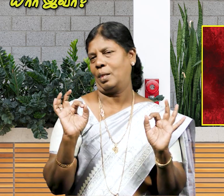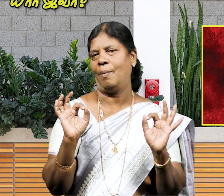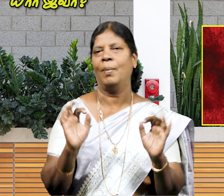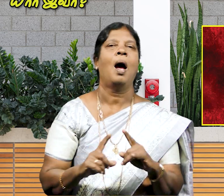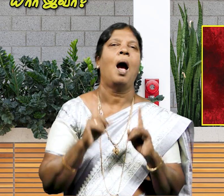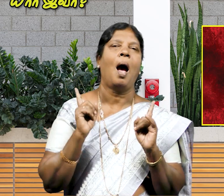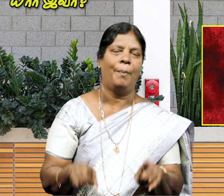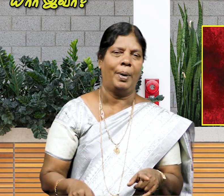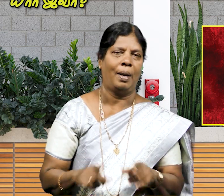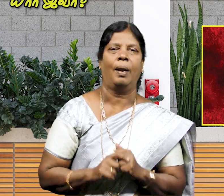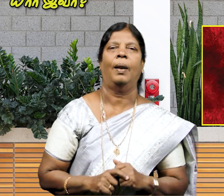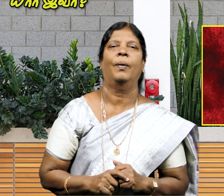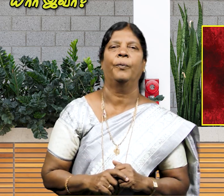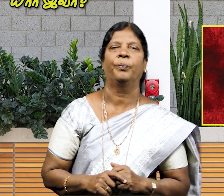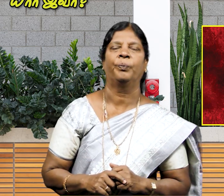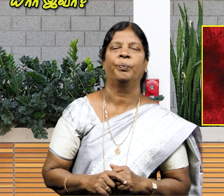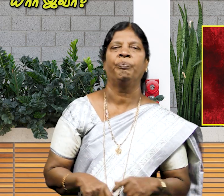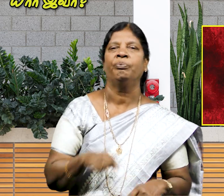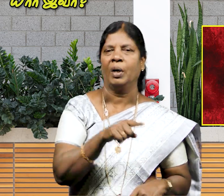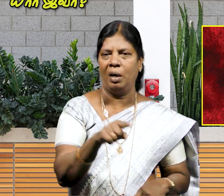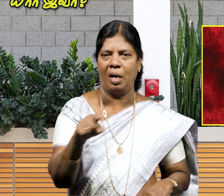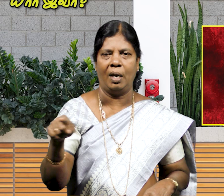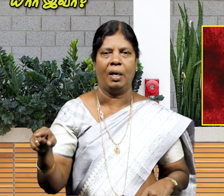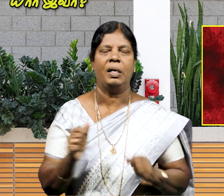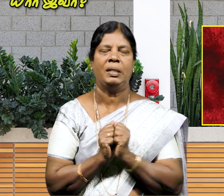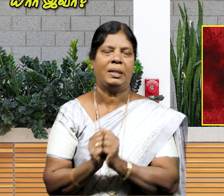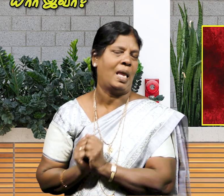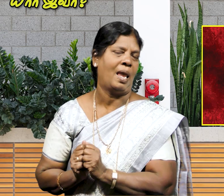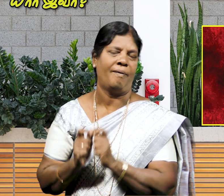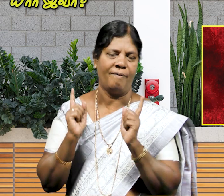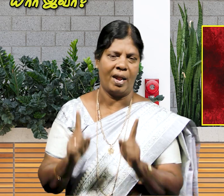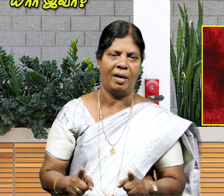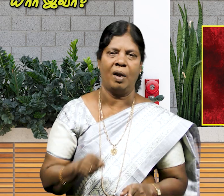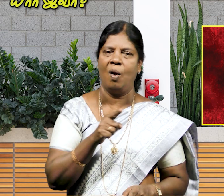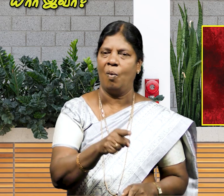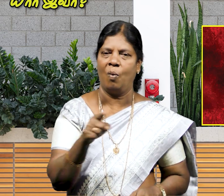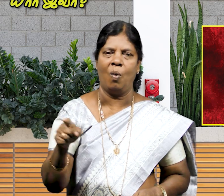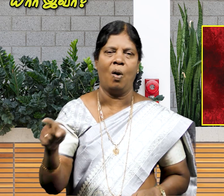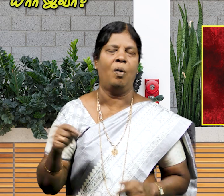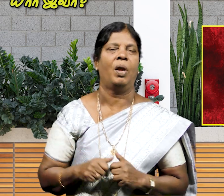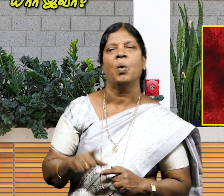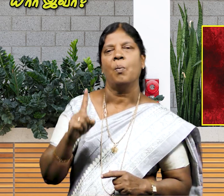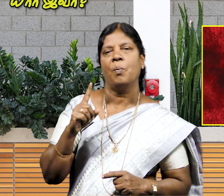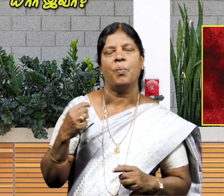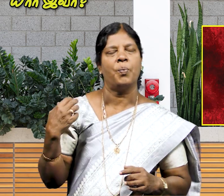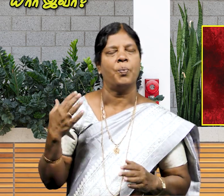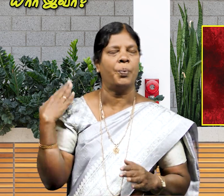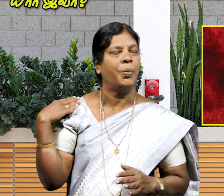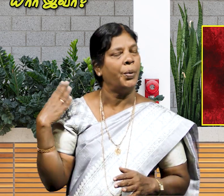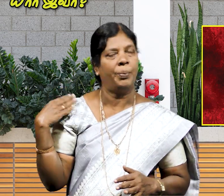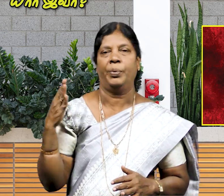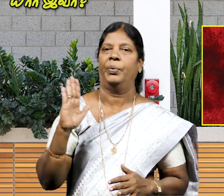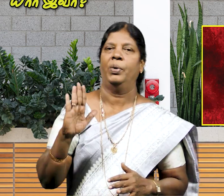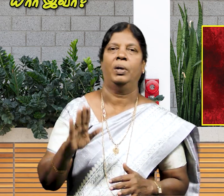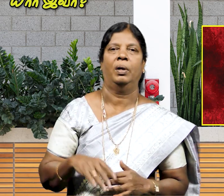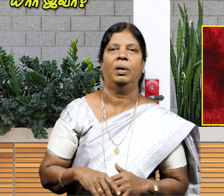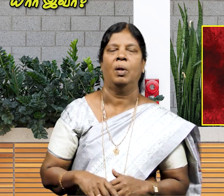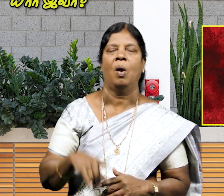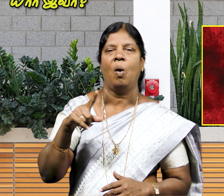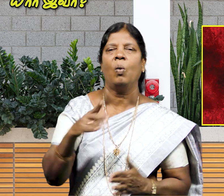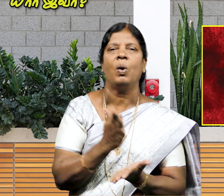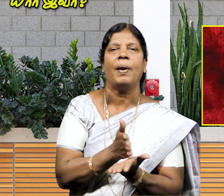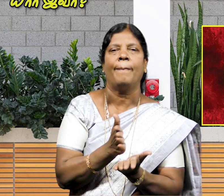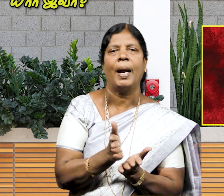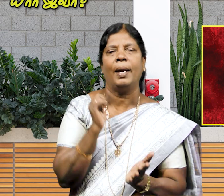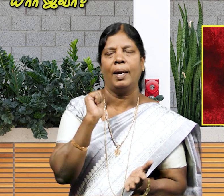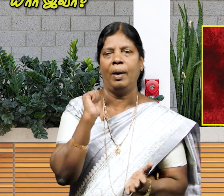இருக்கிறாரு. அப்படி இருக்க நீங்கள் செய்ய வேண்டிய உங்களுடைய ஒரு பொறுப்பும்